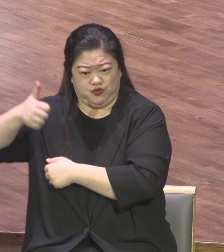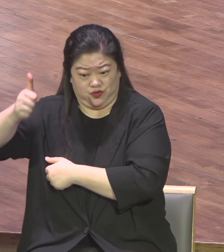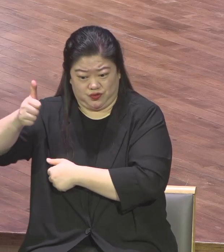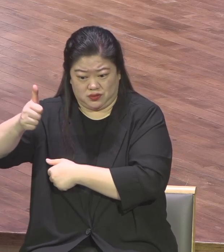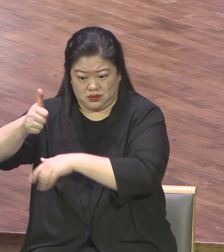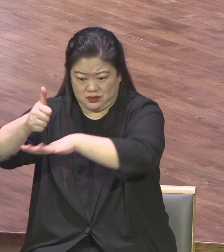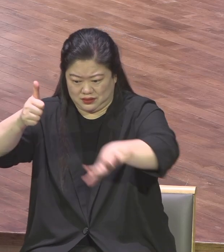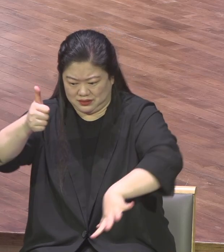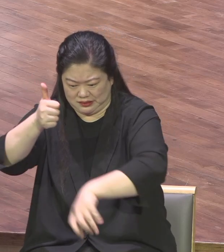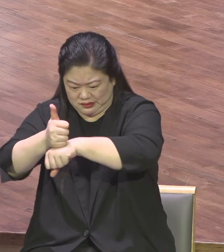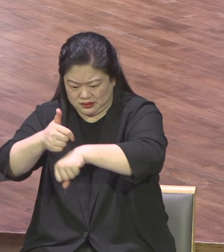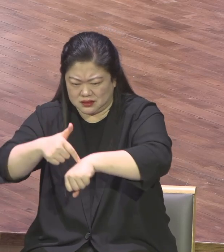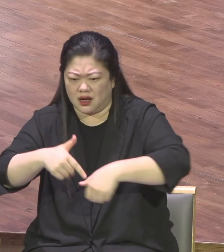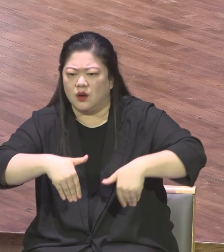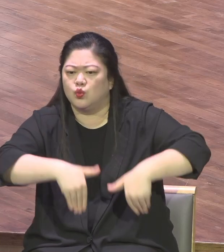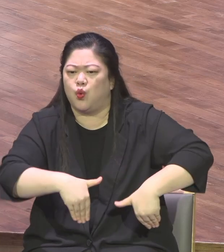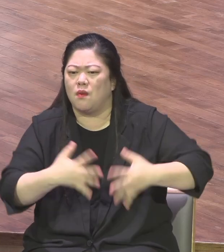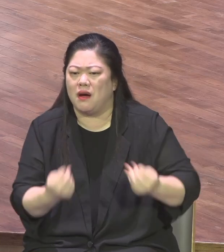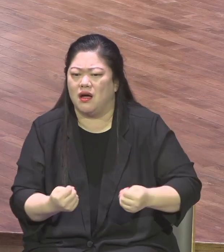있는 사람 다 데려와요.